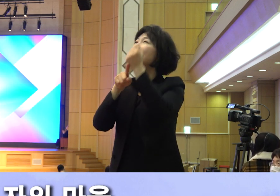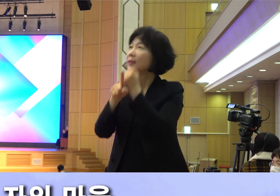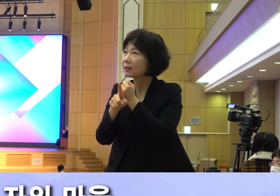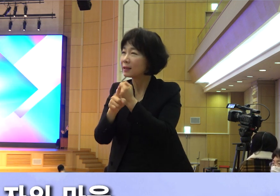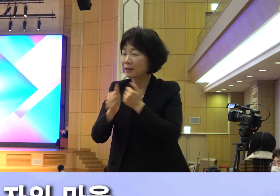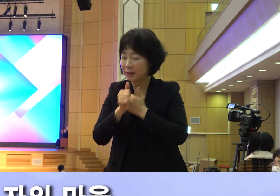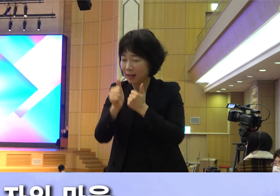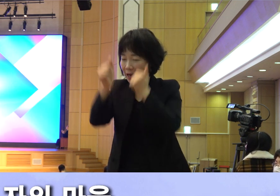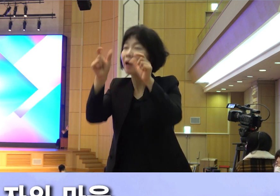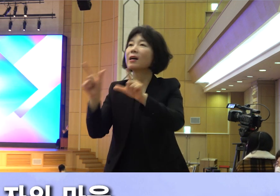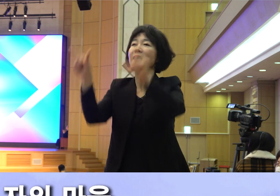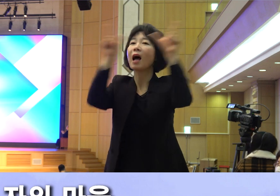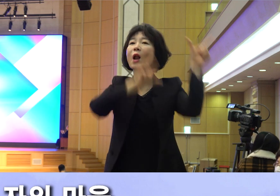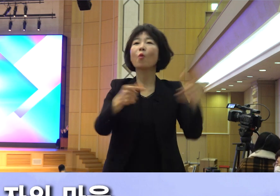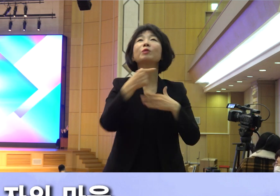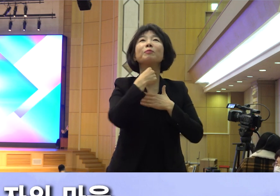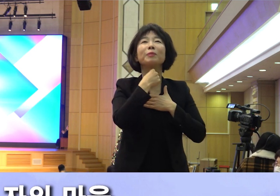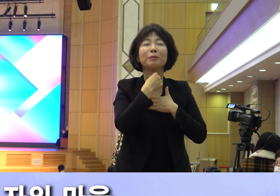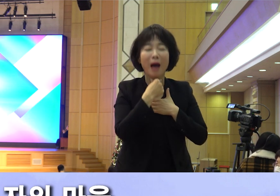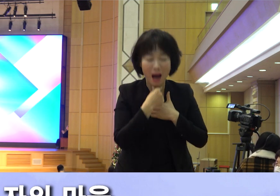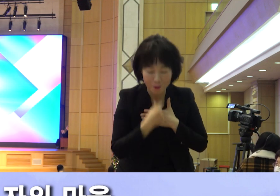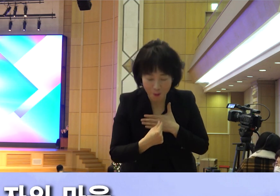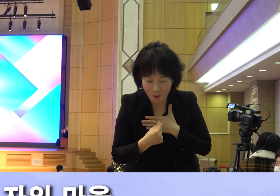살려 합니다.